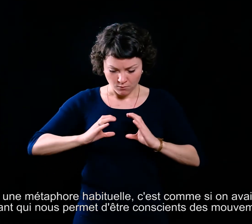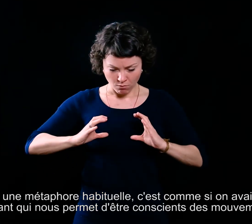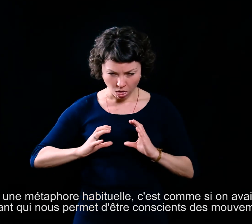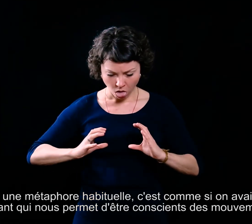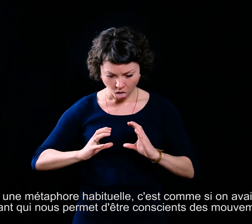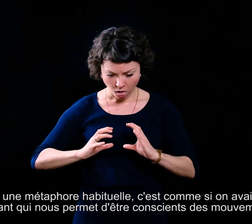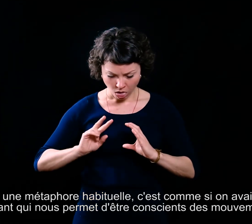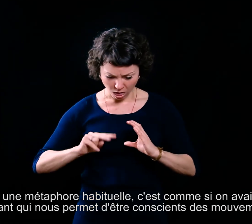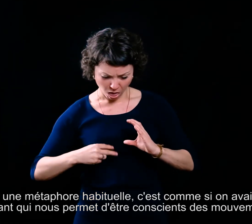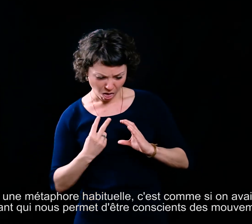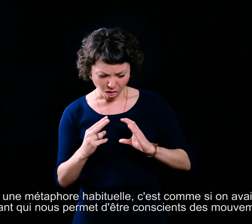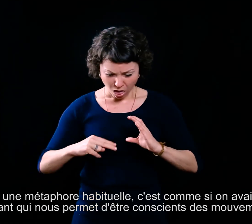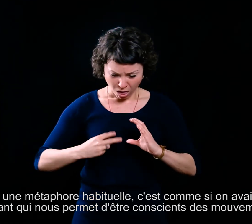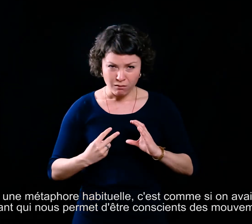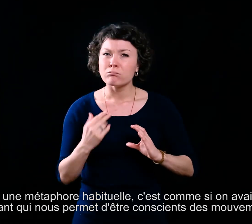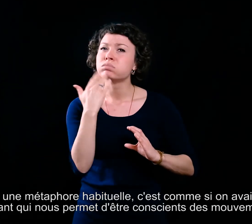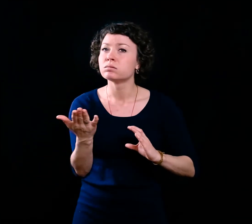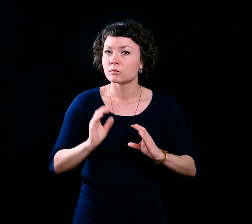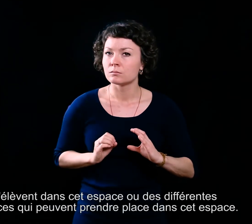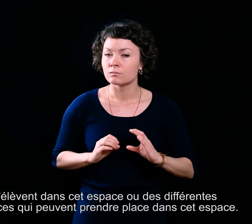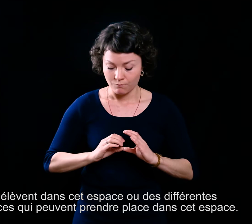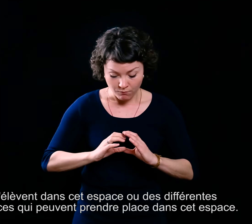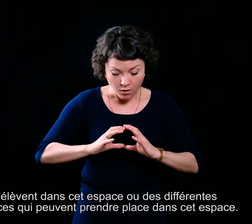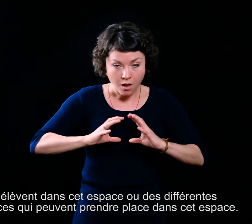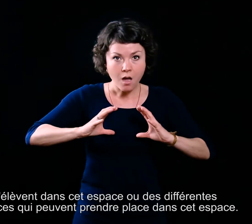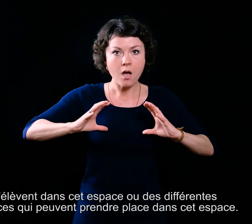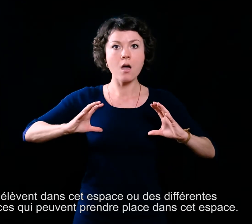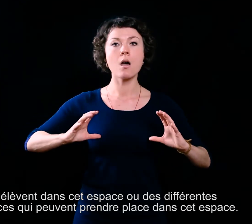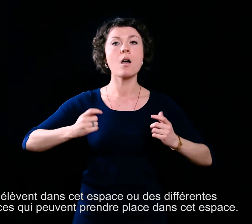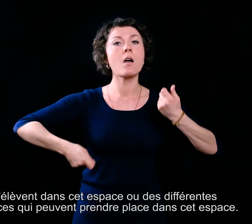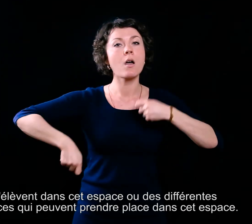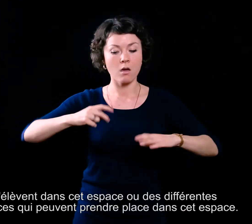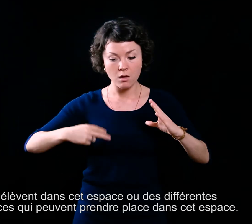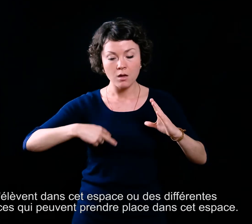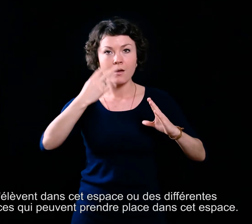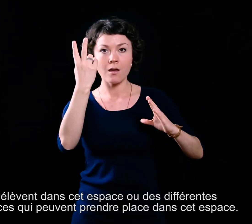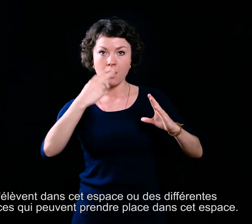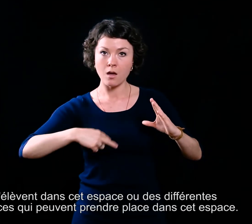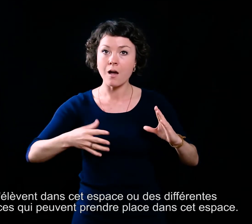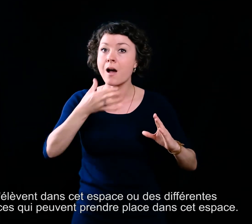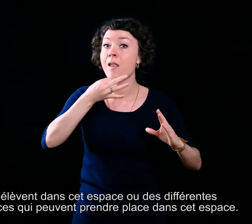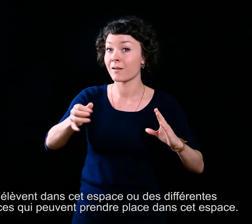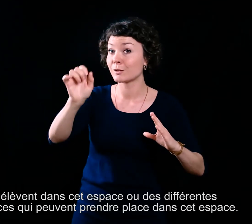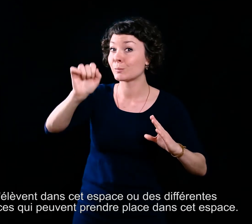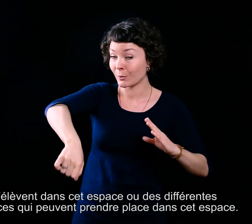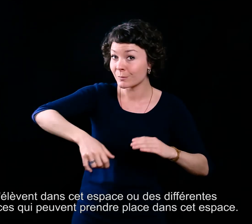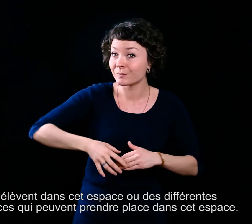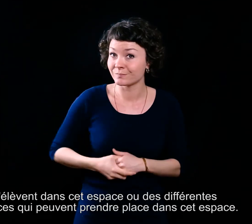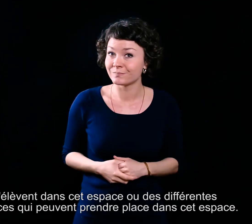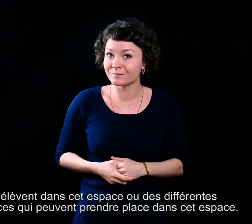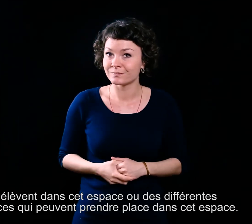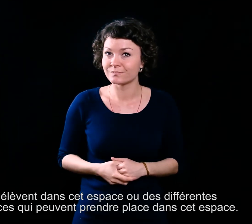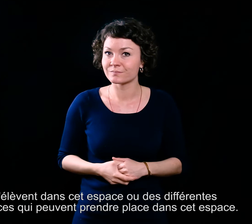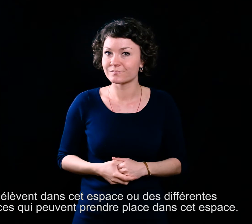suffisant qui nous permet d'être conscient des mouvements qui s'élèvent dans cet espace ou des différentes expériences qui peuvent prendre place dans